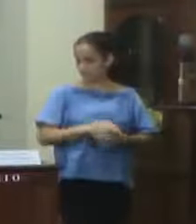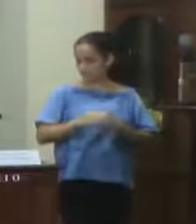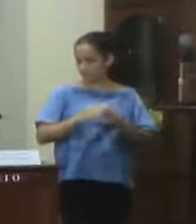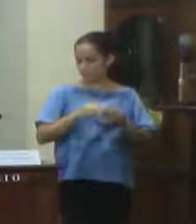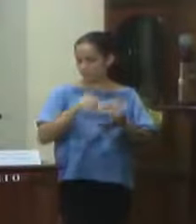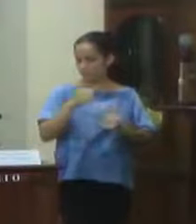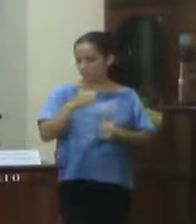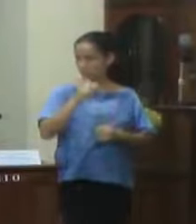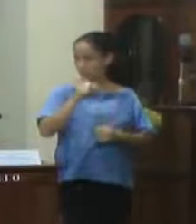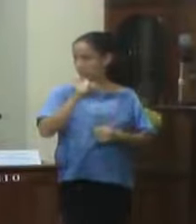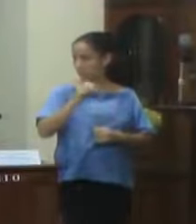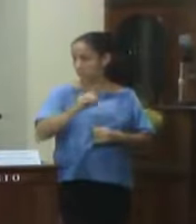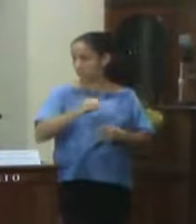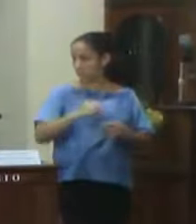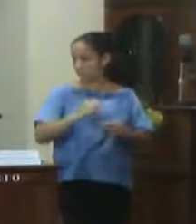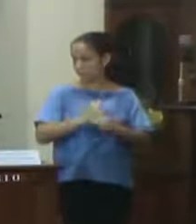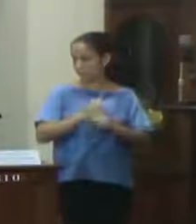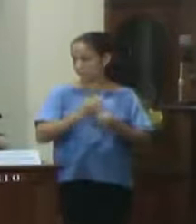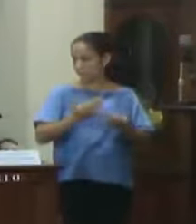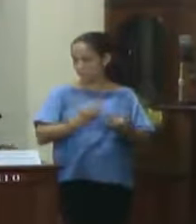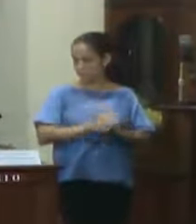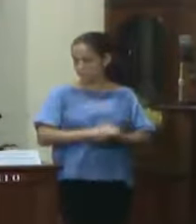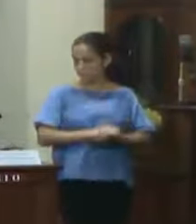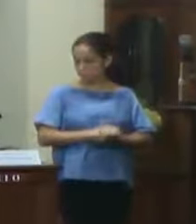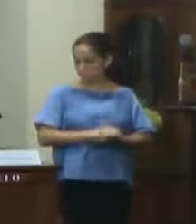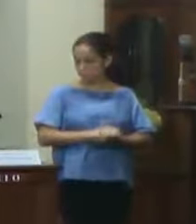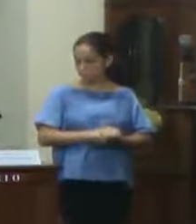Requerimento número 180 de